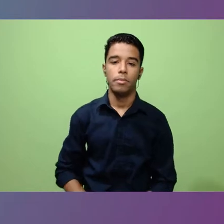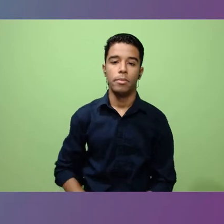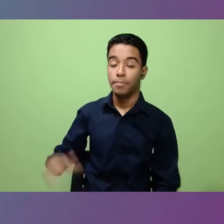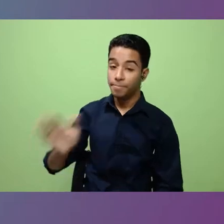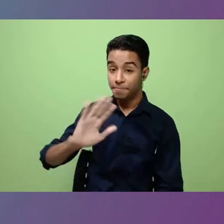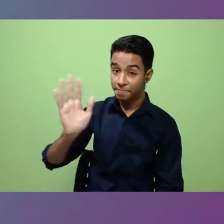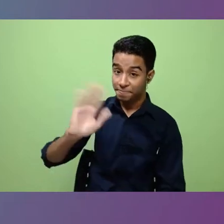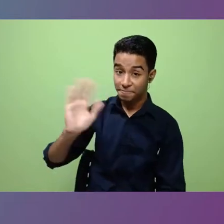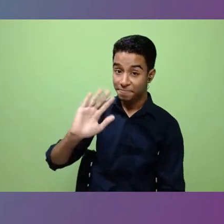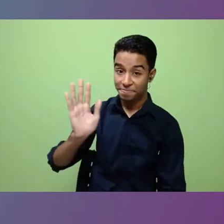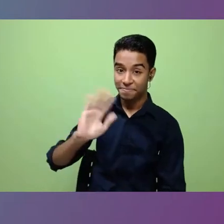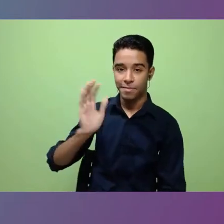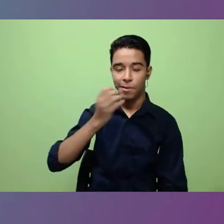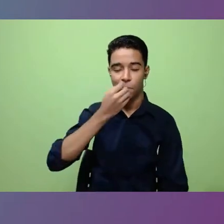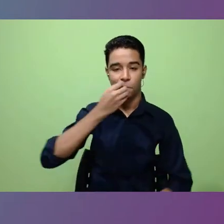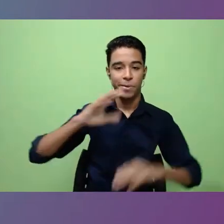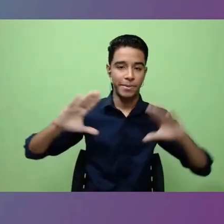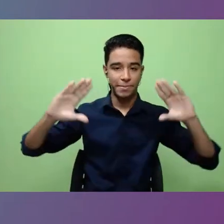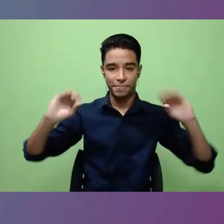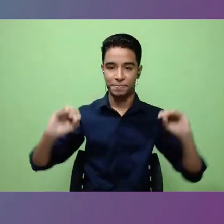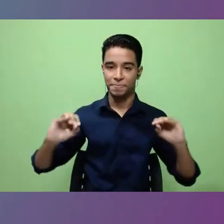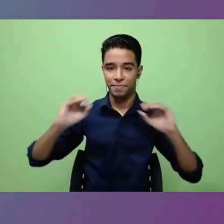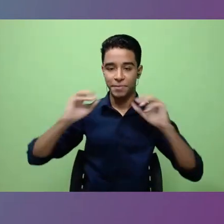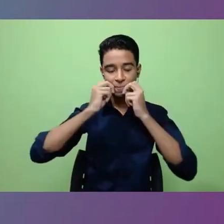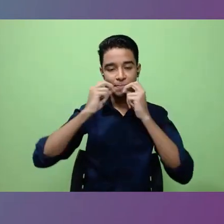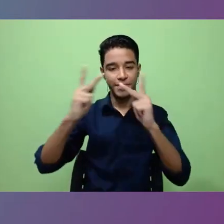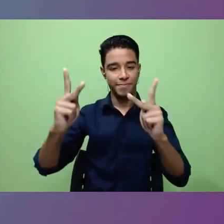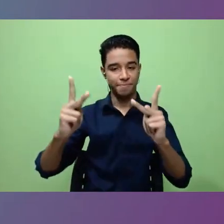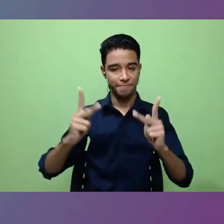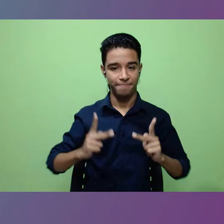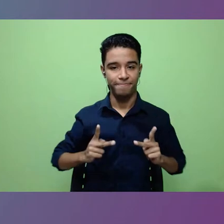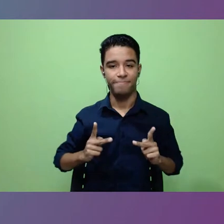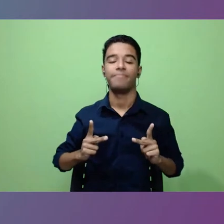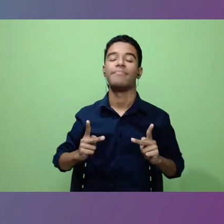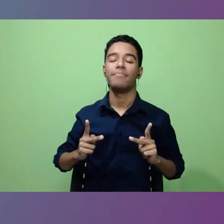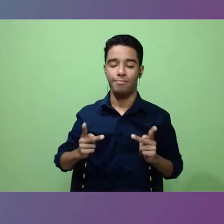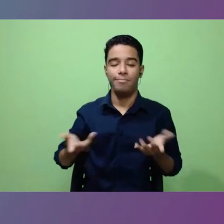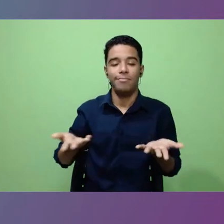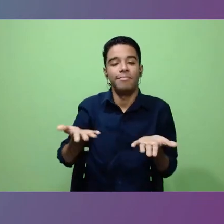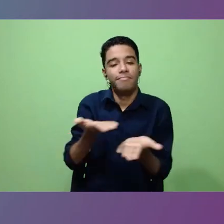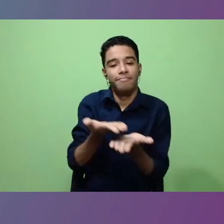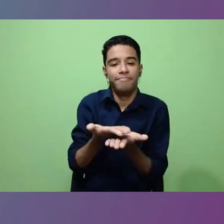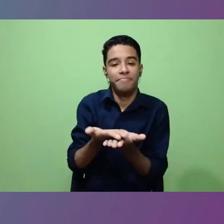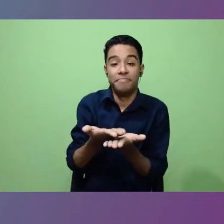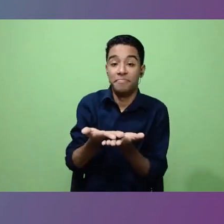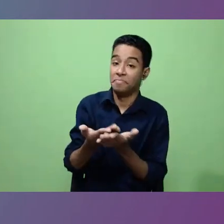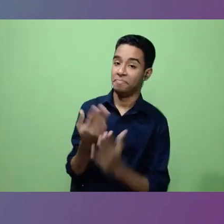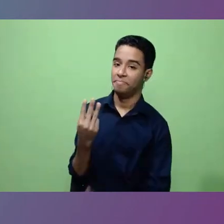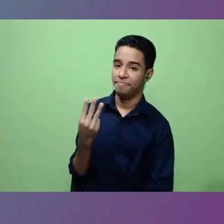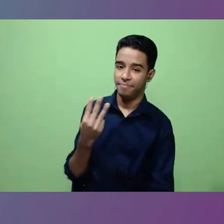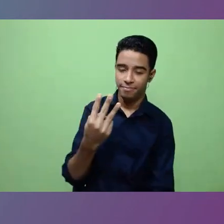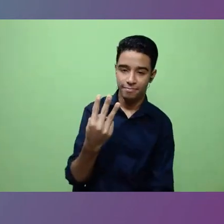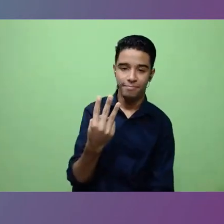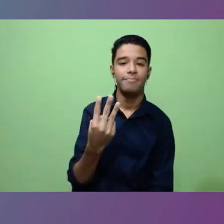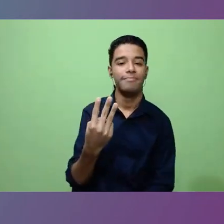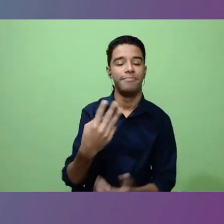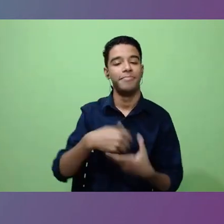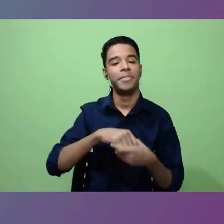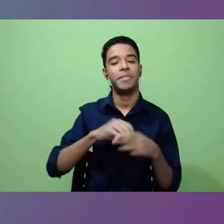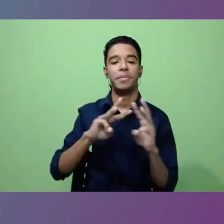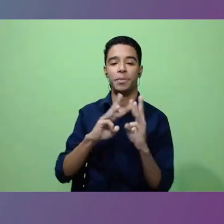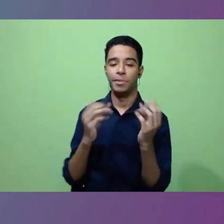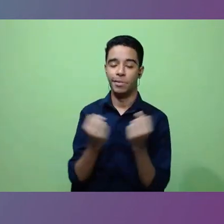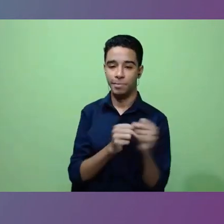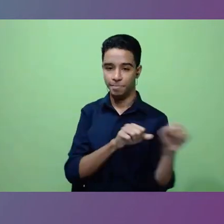Olá, pessoal, boa noite. Sejam todos muito bem-vindos para a nossa aula de número 3 do nosso workshop de